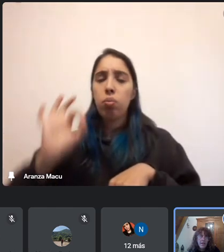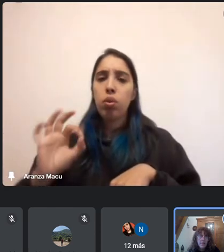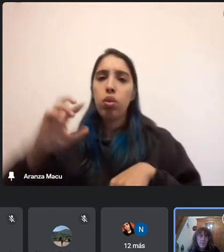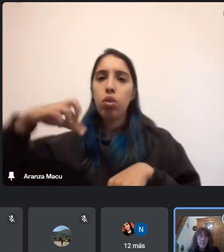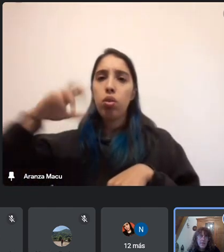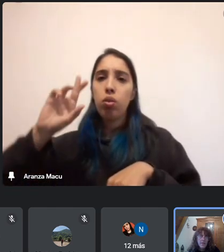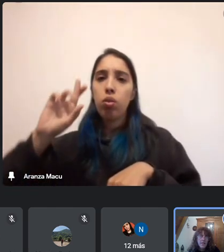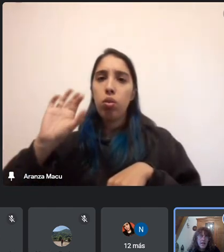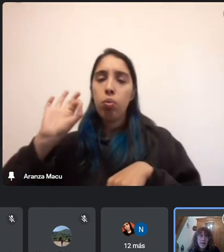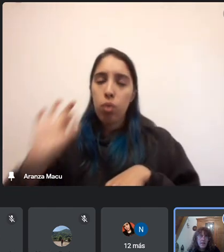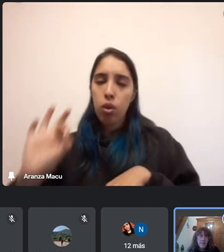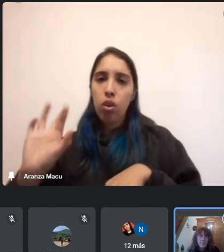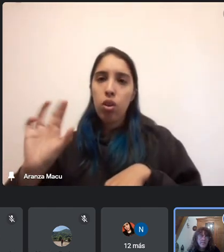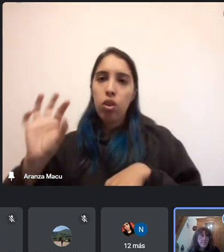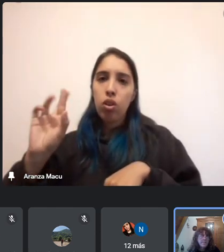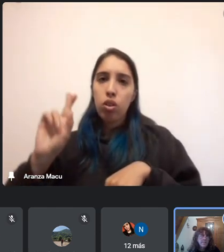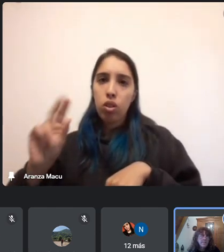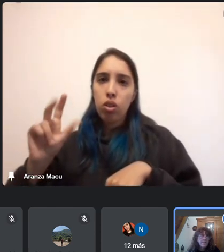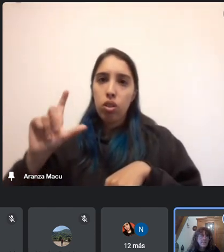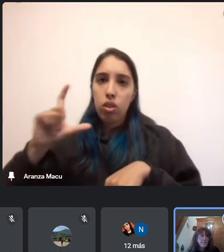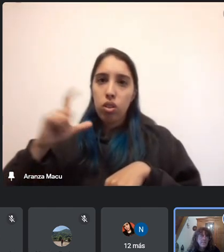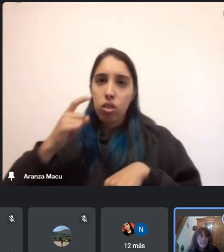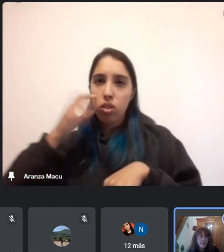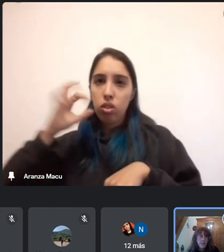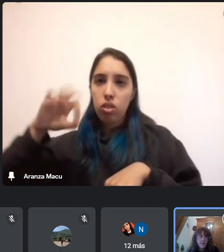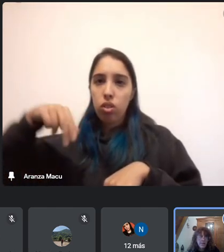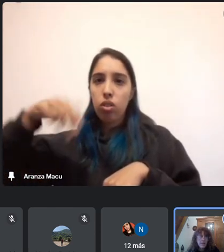dar, brindar.